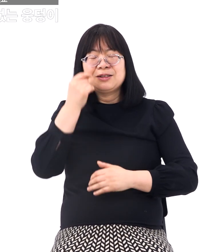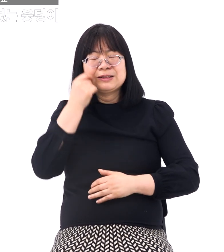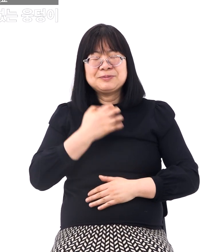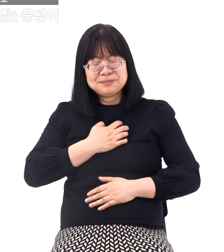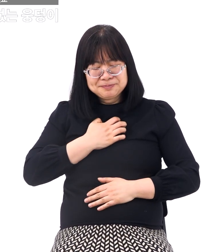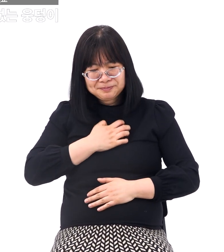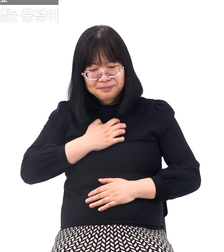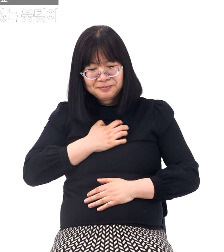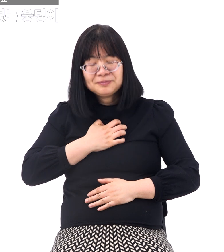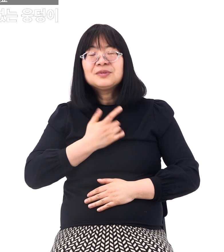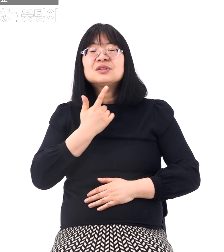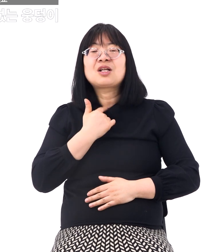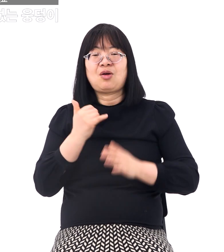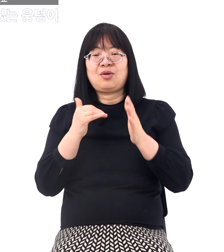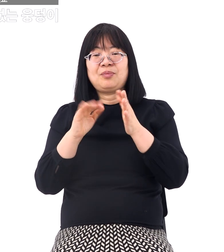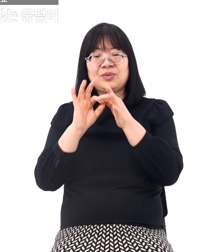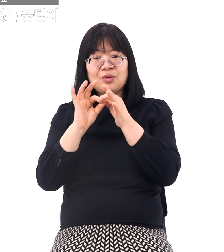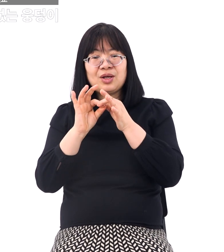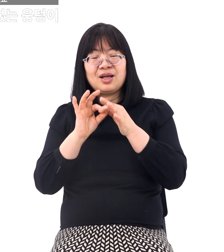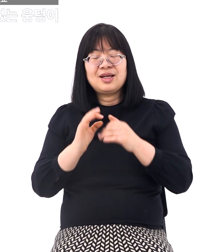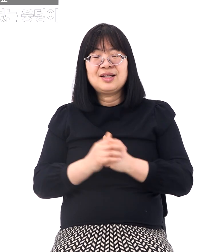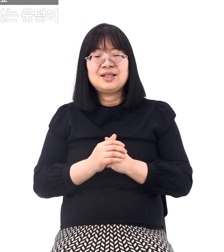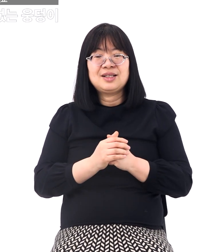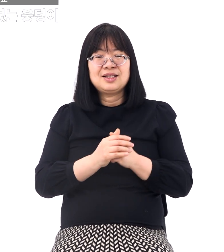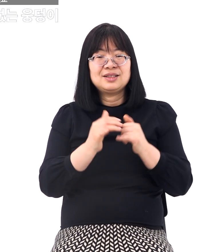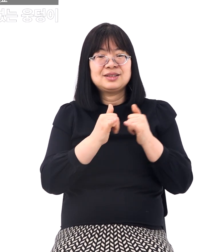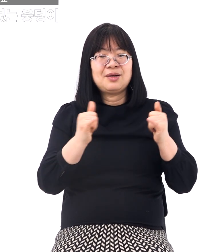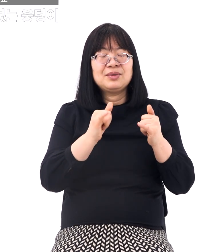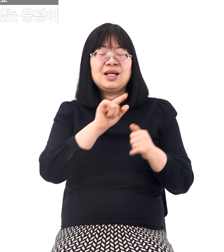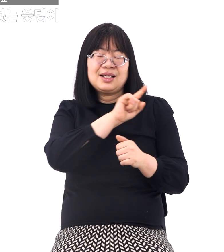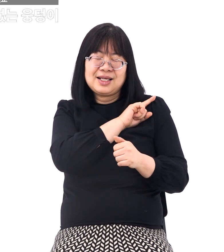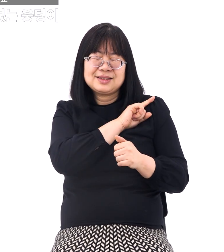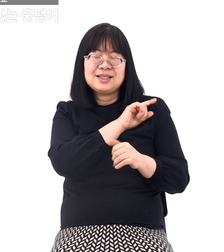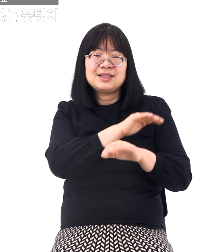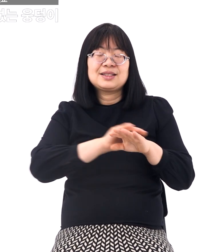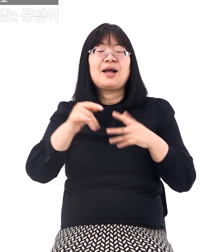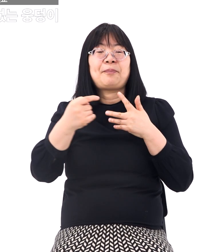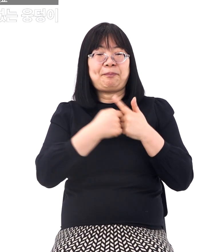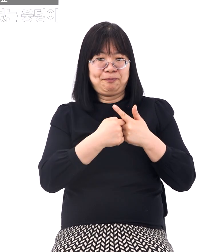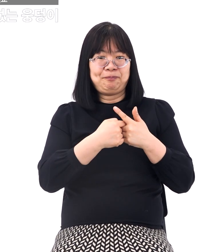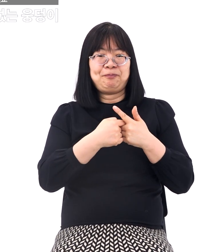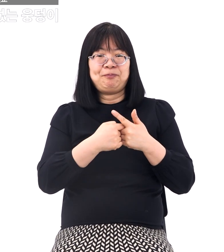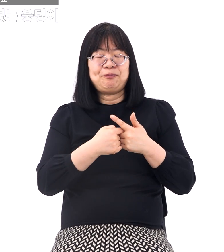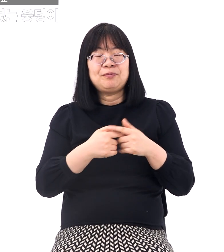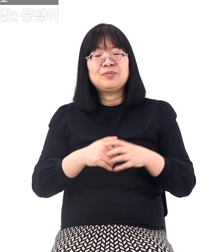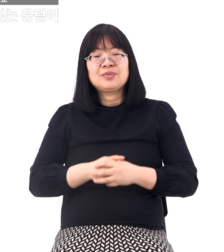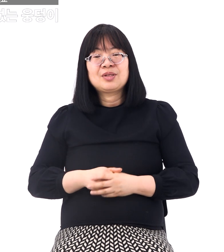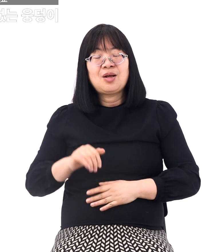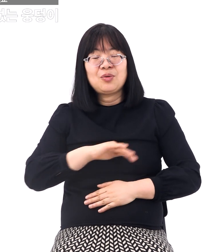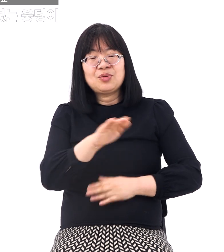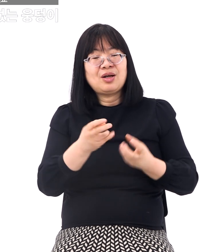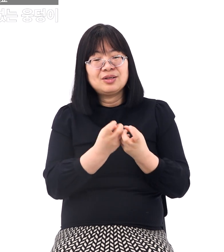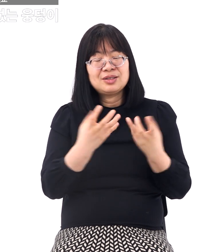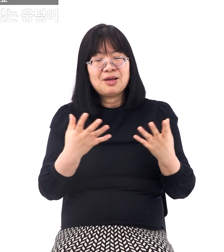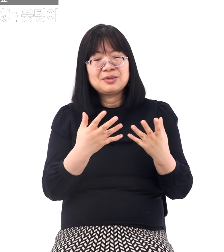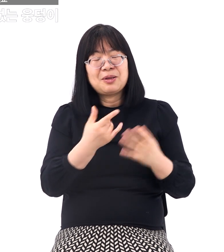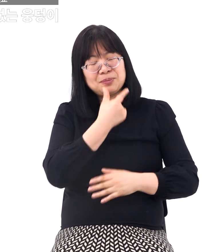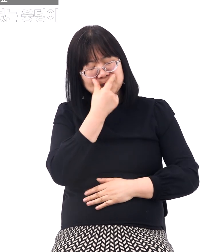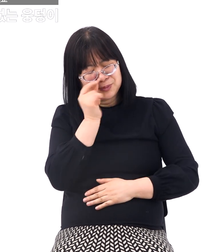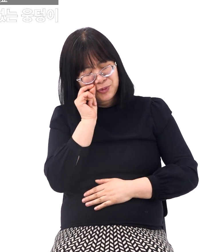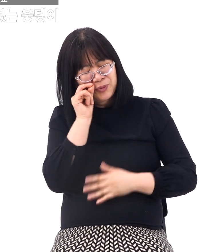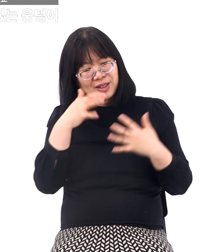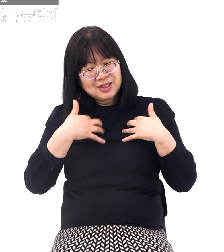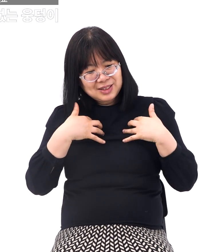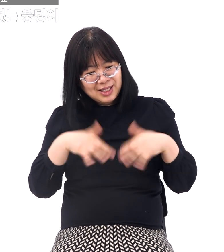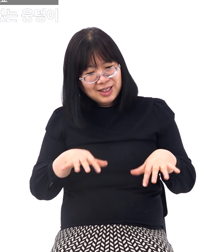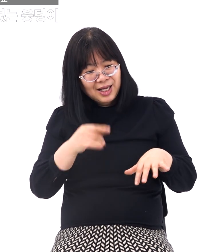슬프시고 하셔서 누구를 가장 잘 이해하신 분입니까? 우리의 어쩔 수 없는 못남과